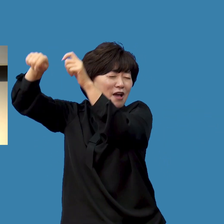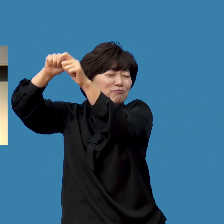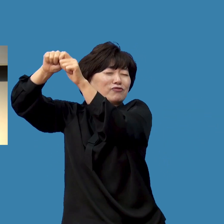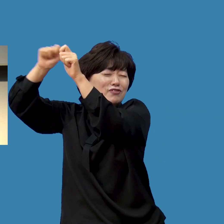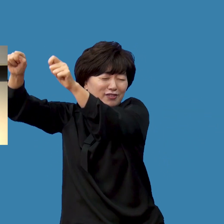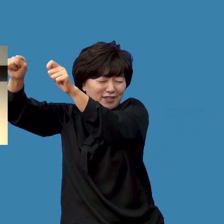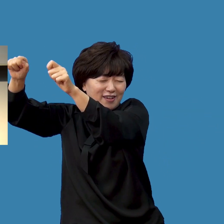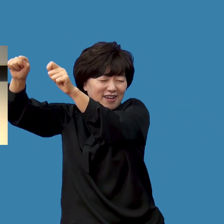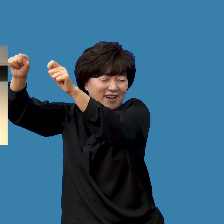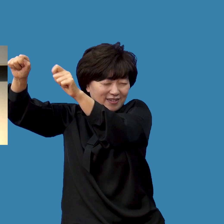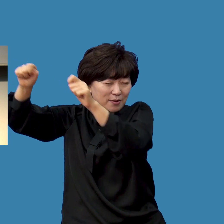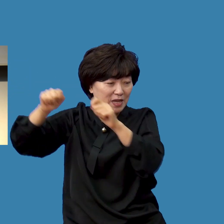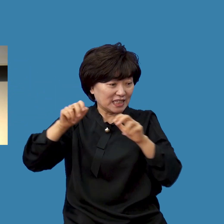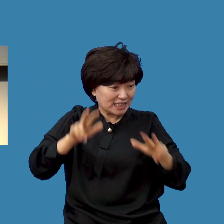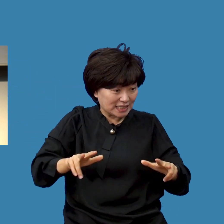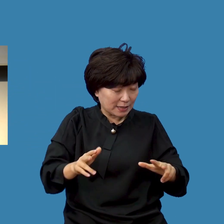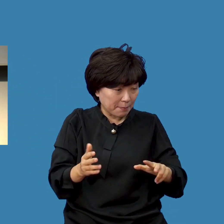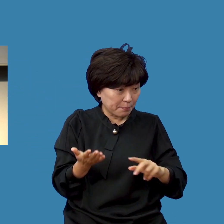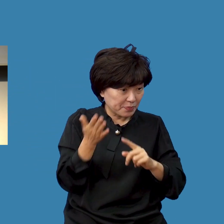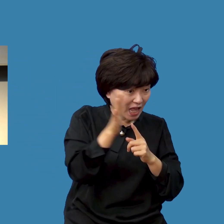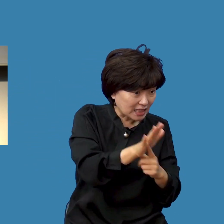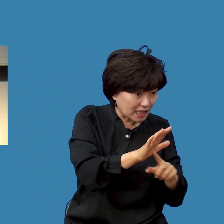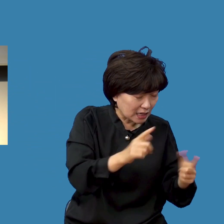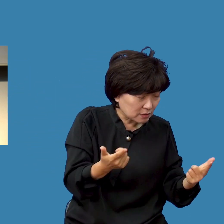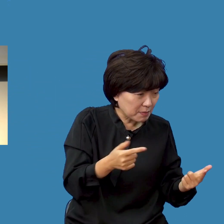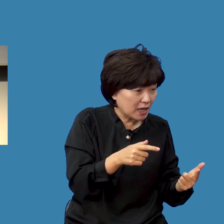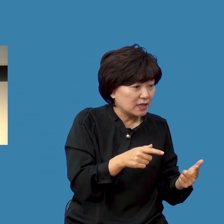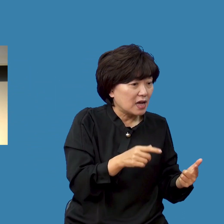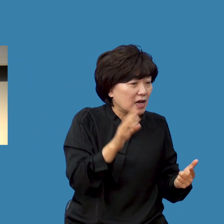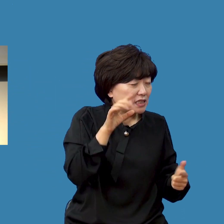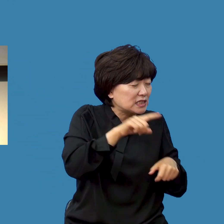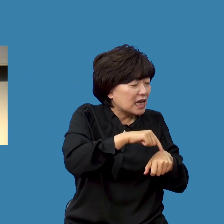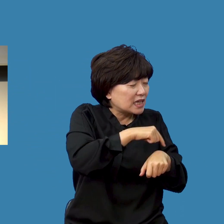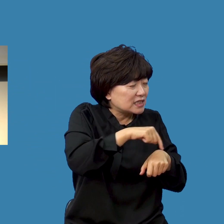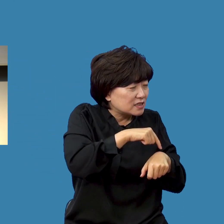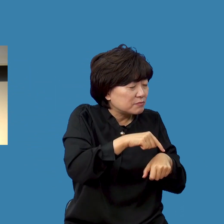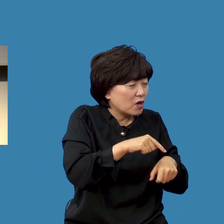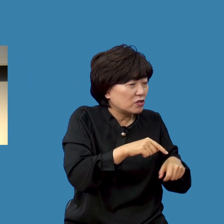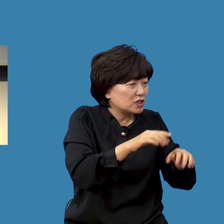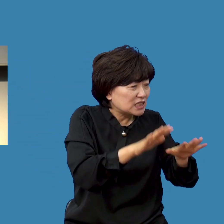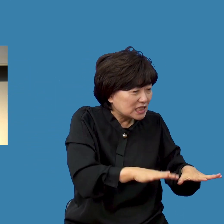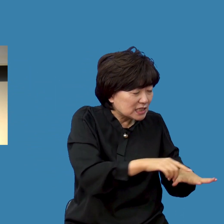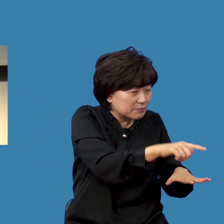뭐를 묶었어. 그러면 당장은 뭐가 안 나타나 보여도 시간이 지나고 나면